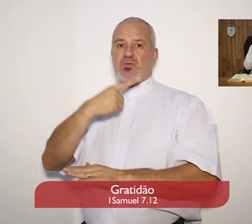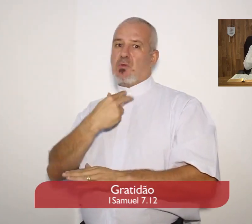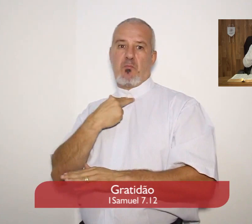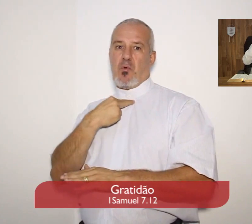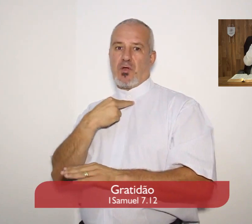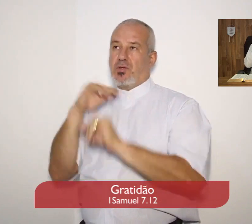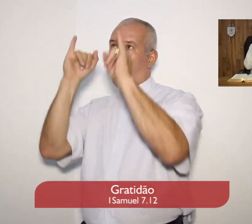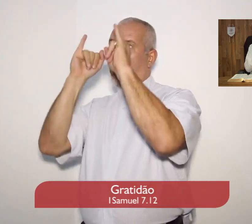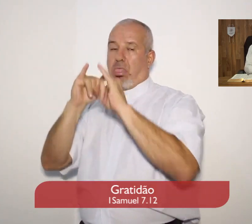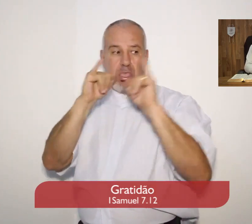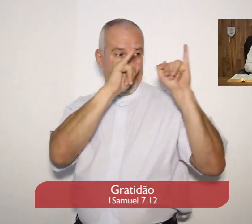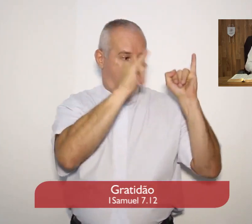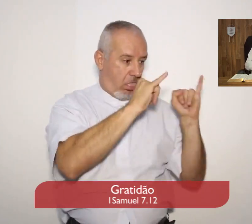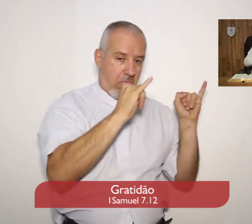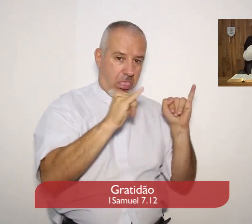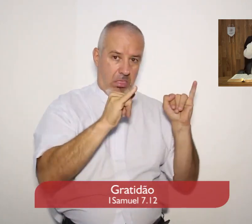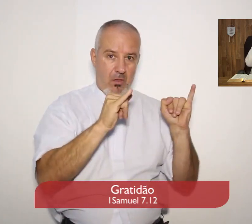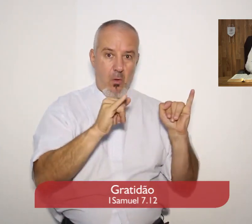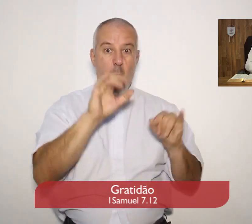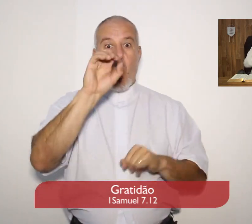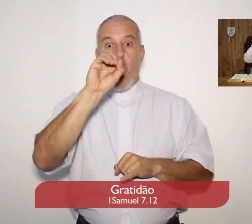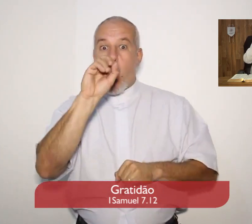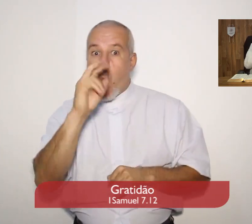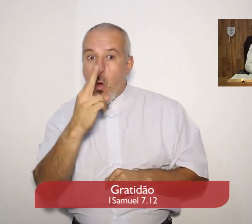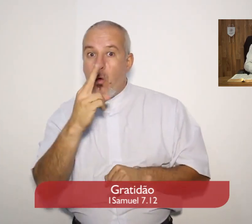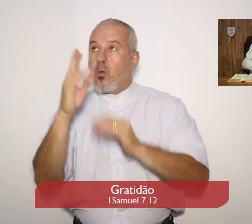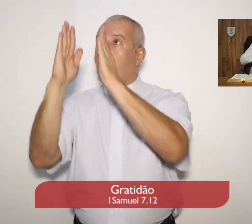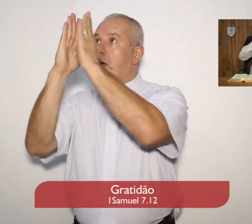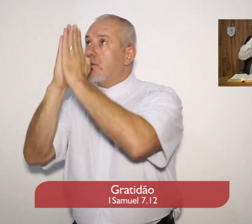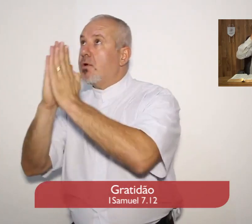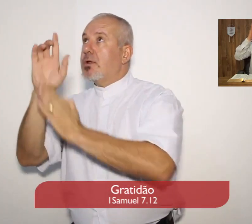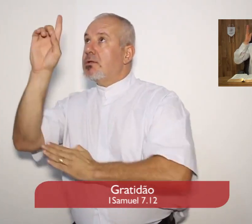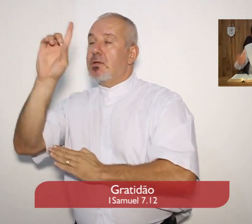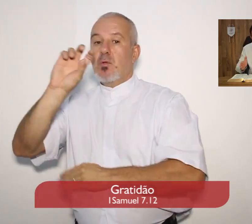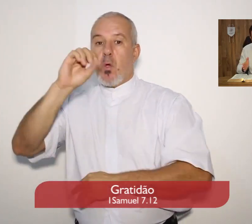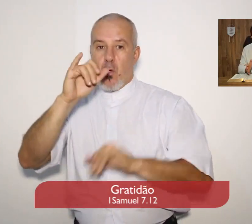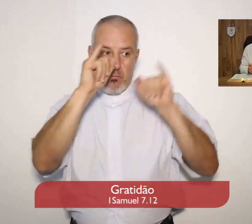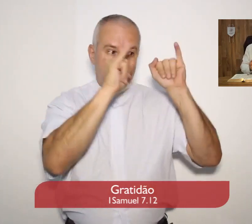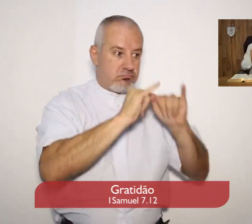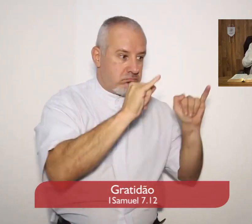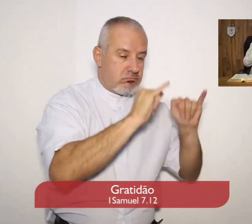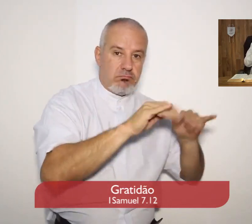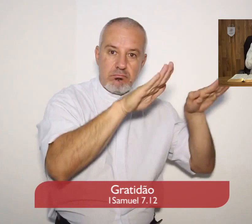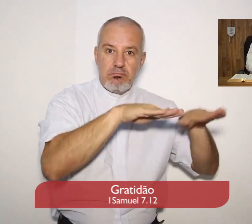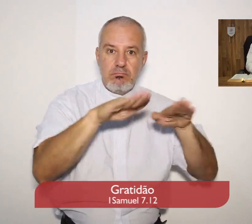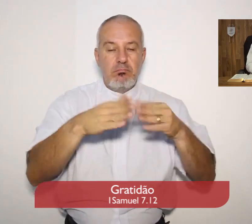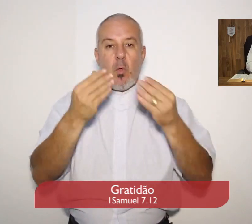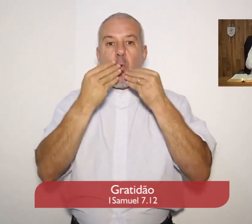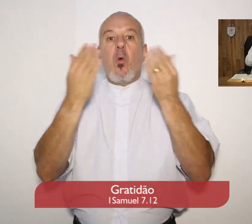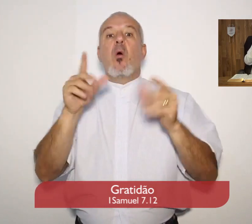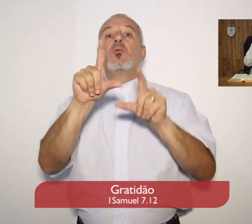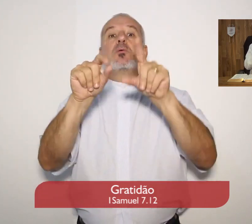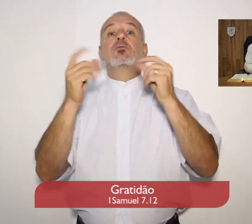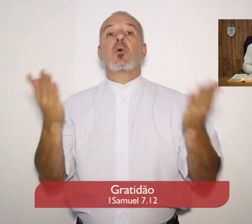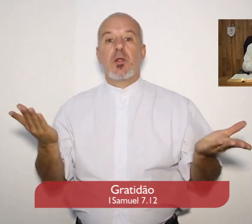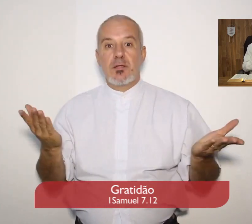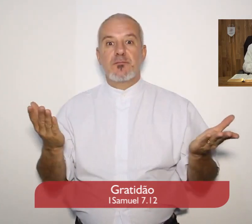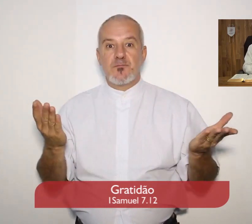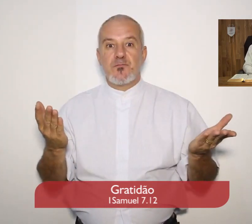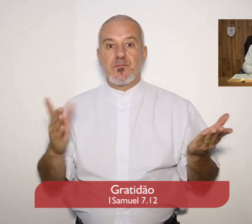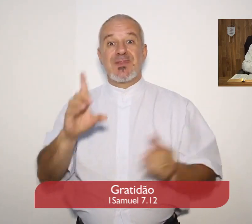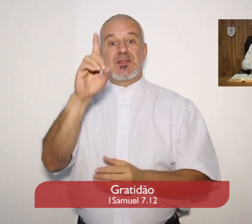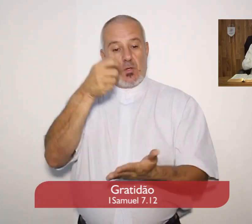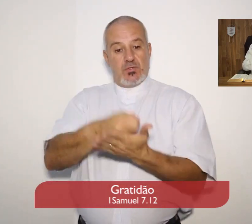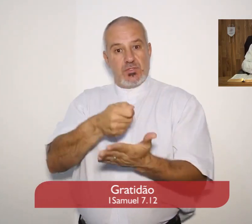espaço para confiar ou para adorar ídolos, porque Deus, ele exige